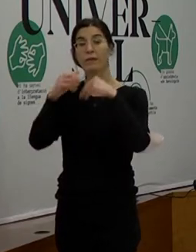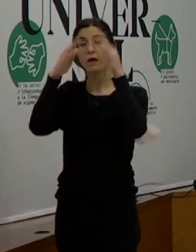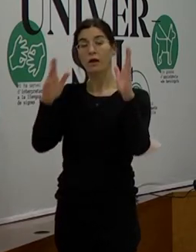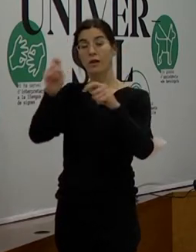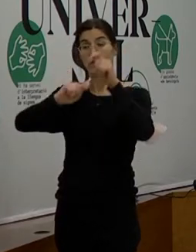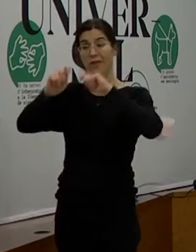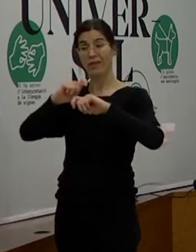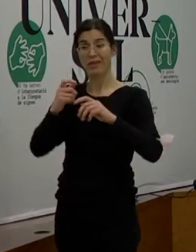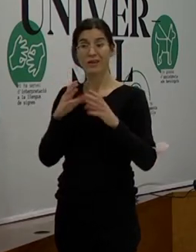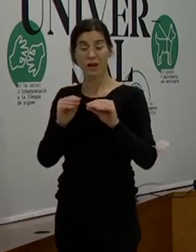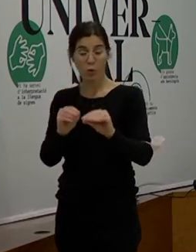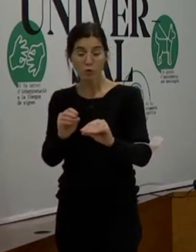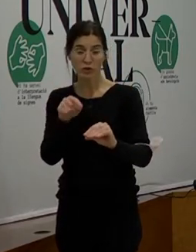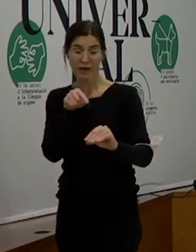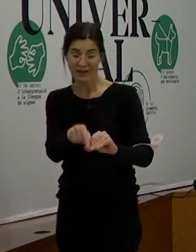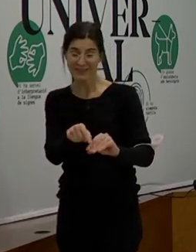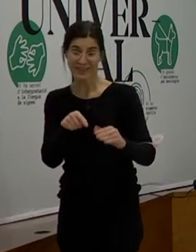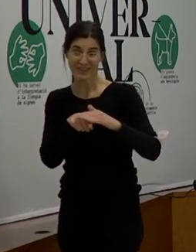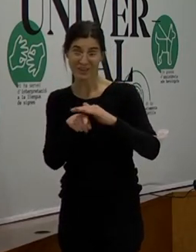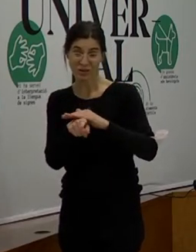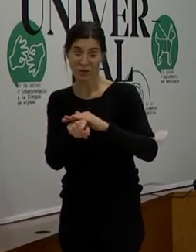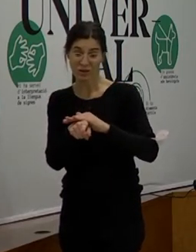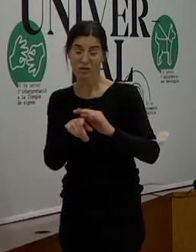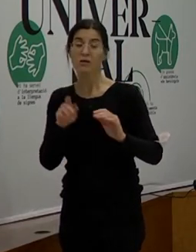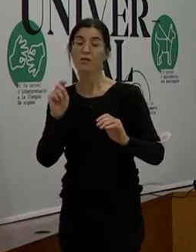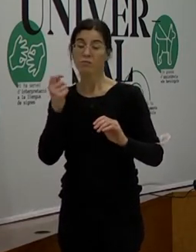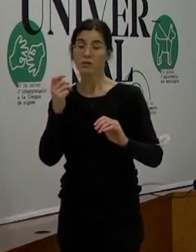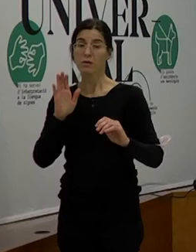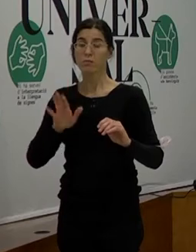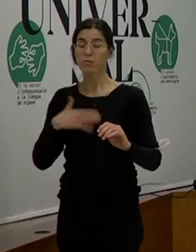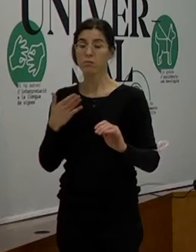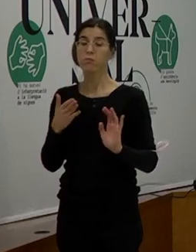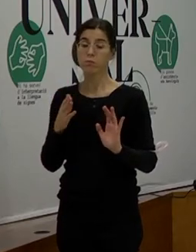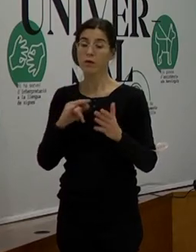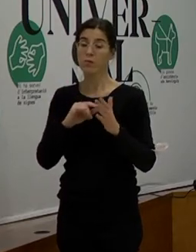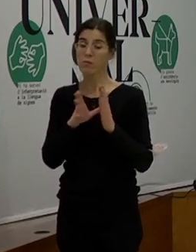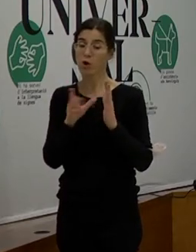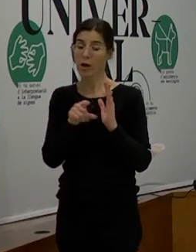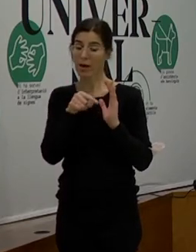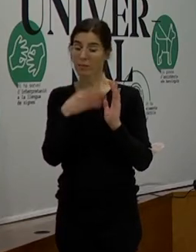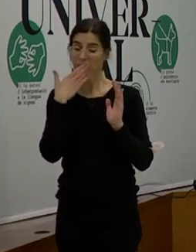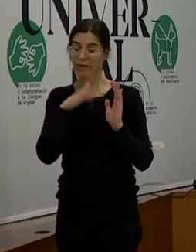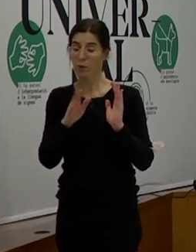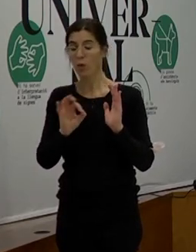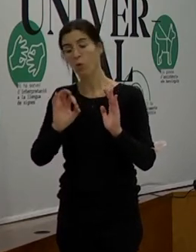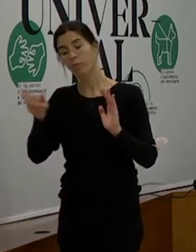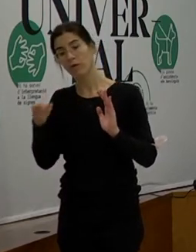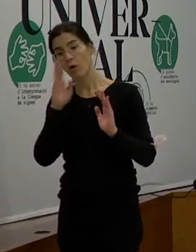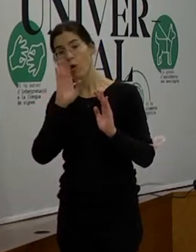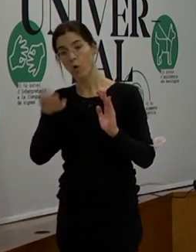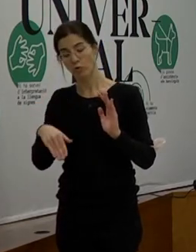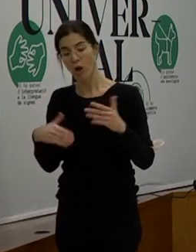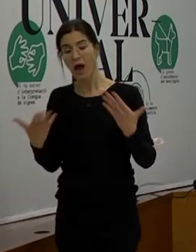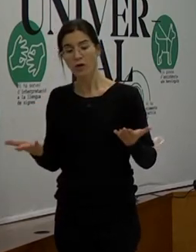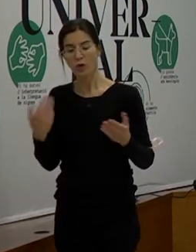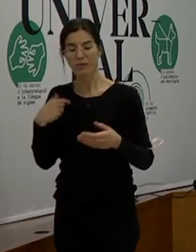faci servir o que gestioni aquest canviador, podem fer un programa o un altre. En aquests moments a nosaltres ens estan